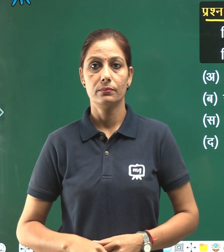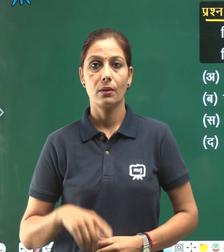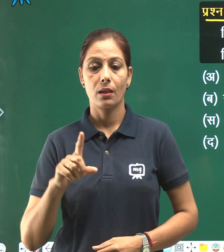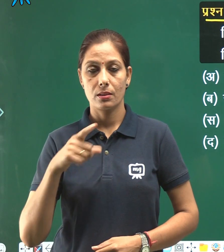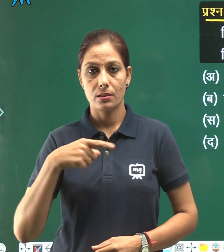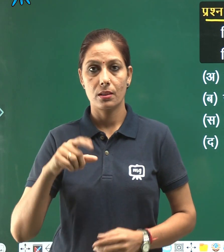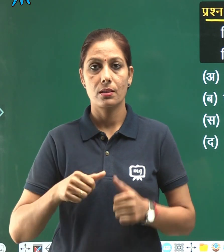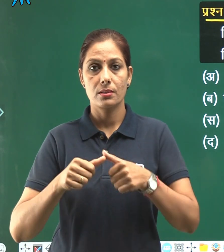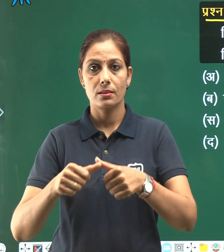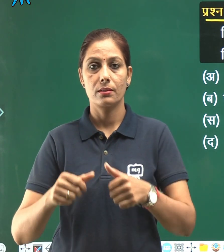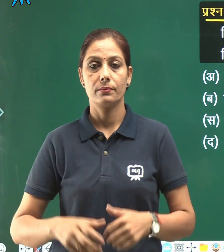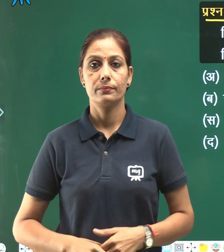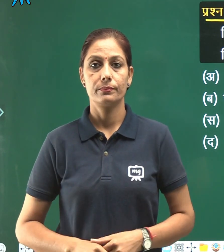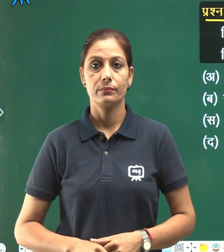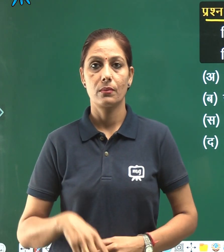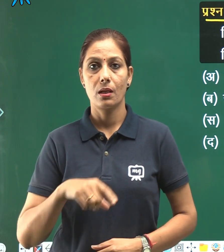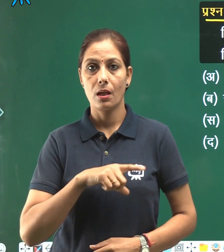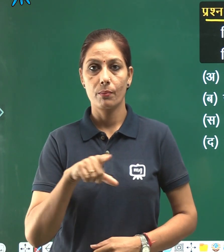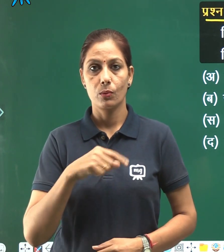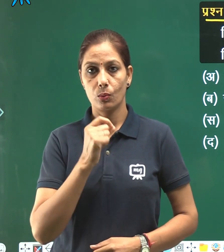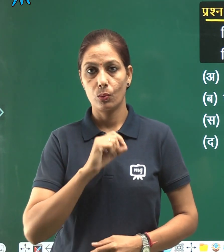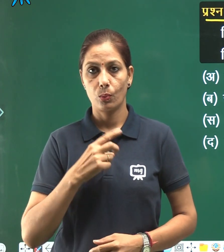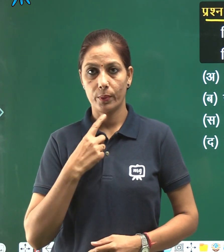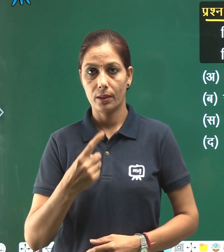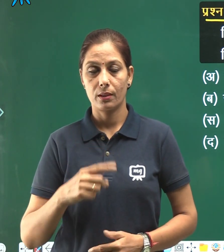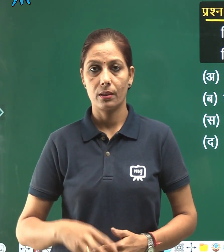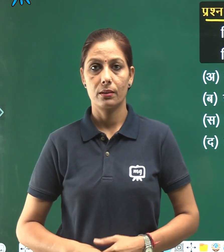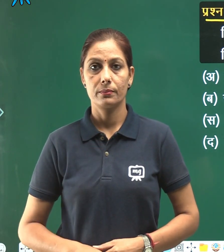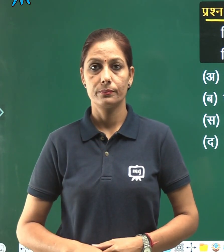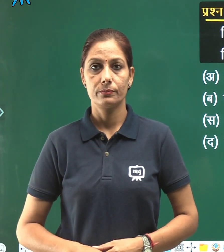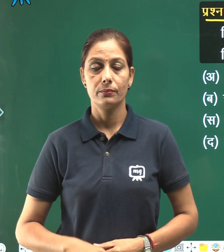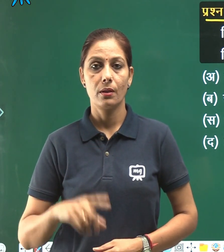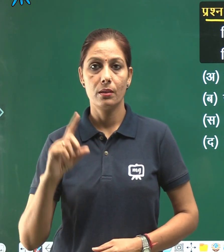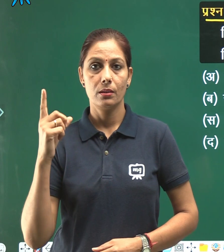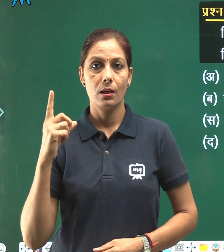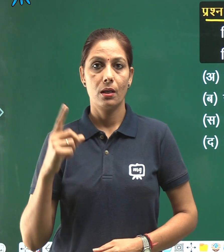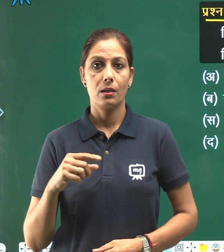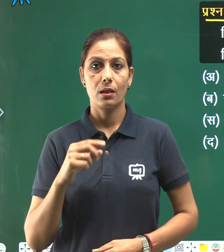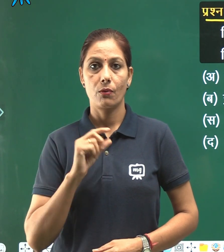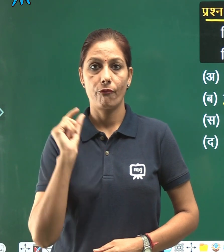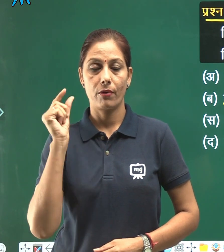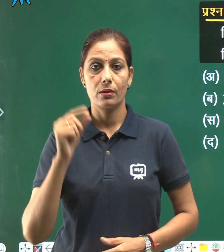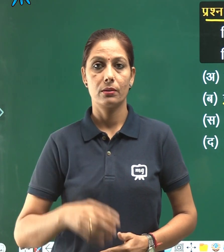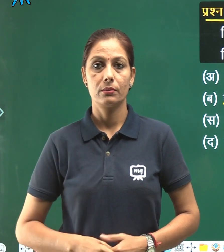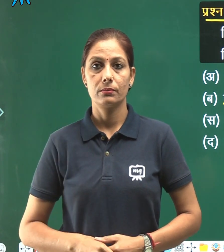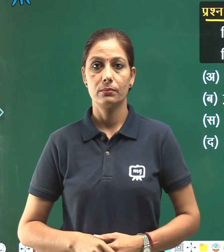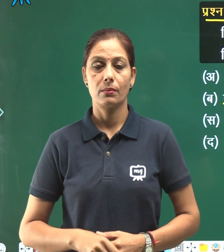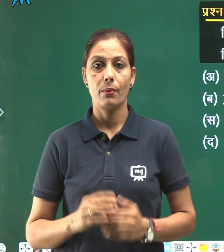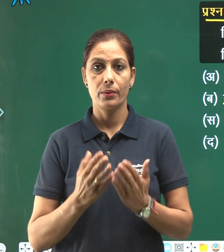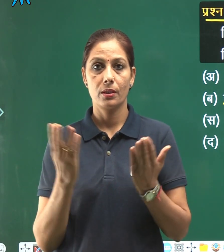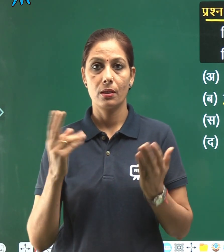एक सही उत्तर आपको बताना है। पहला मतवाला, दूसरा